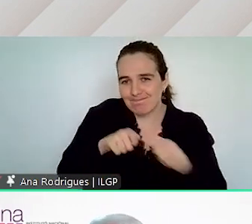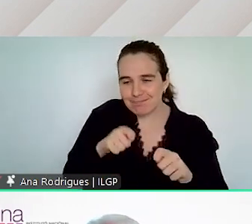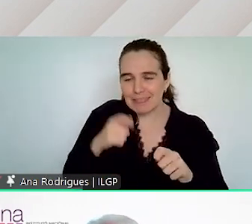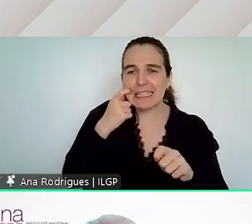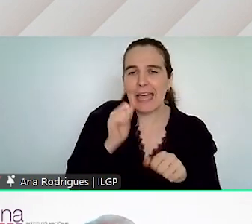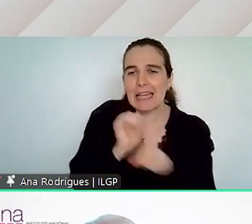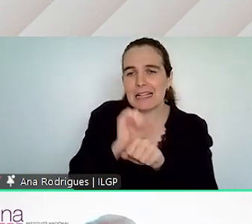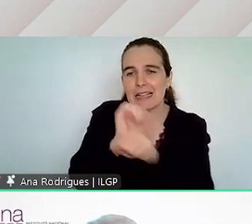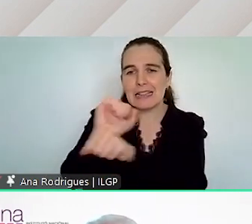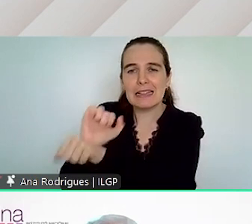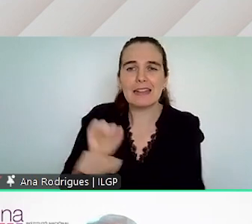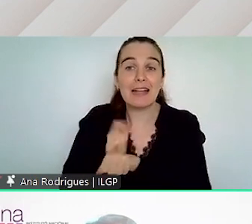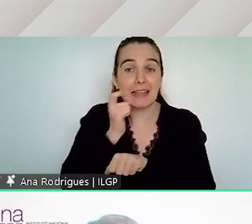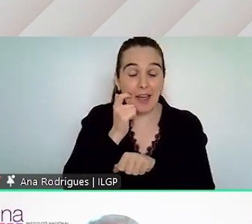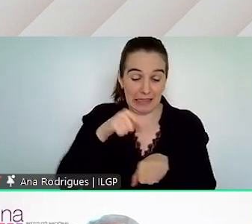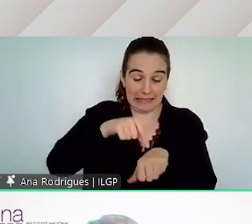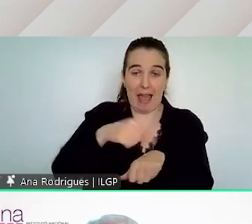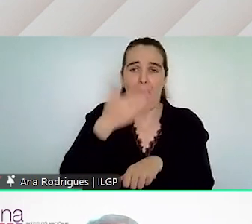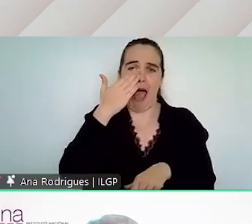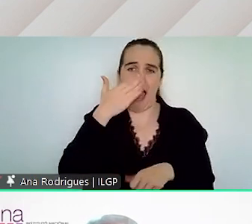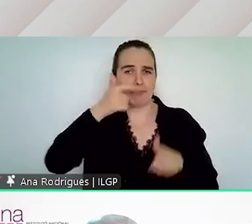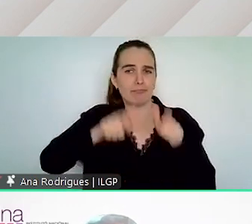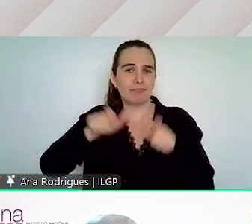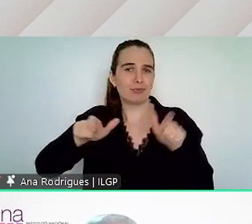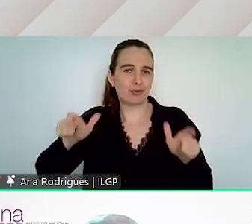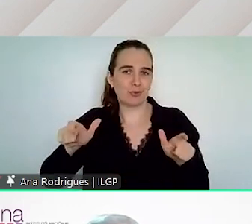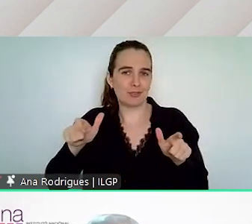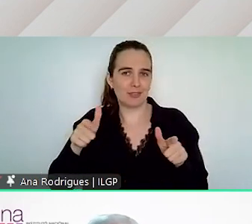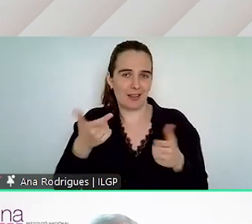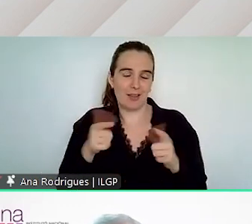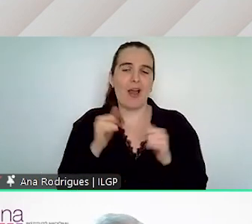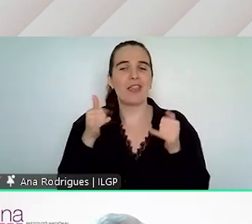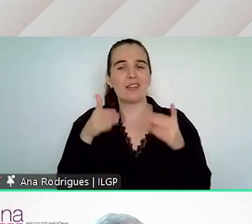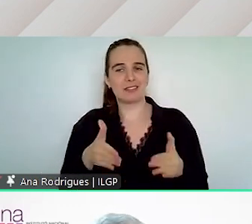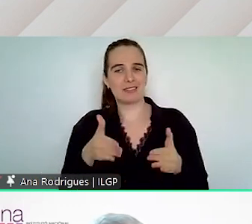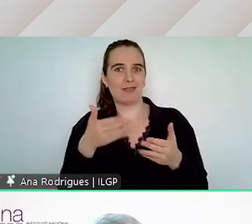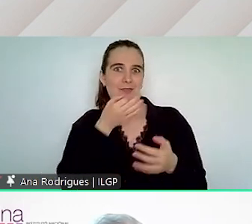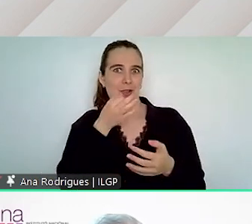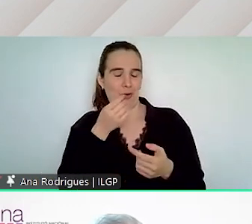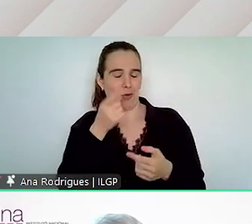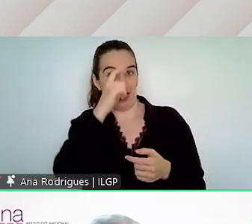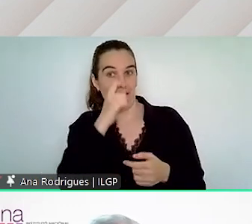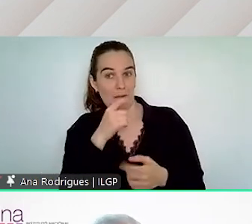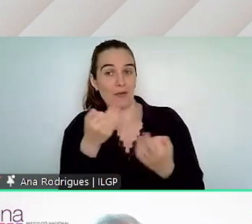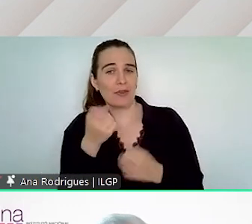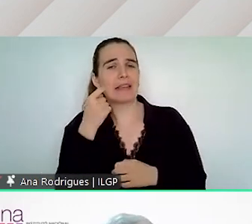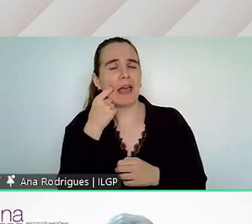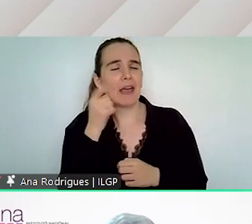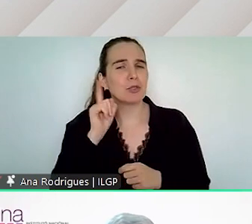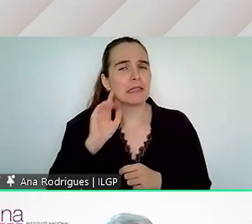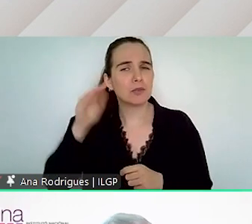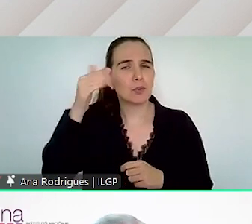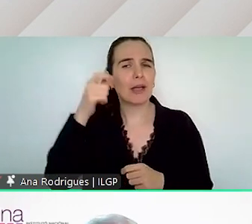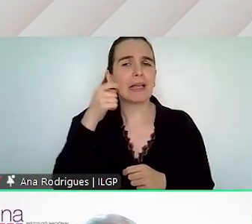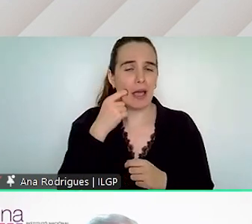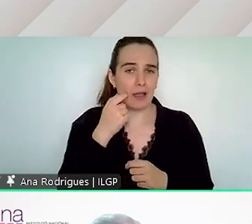Luísa Neto, como sempre muito inspirada na sua intervenção inicial, nos lembrava. E as pessoas são alunos,